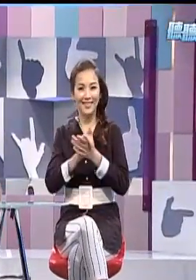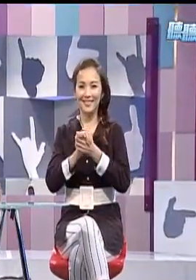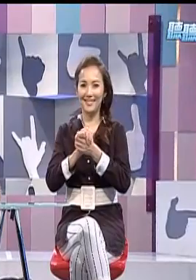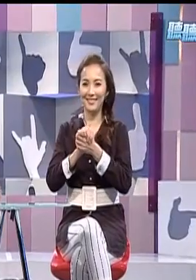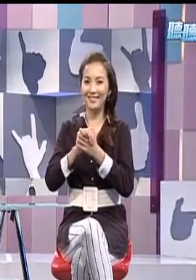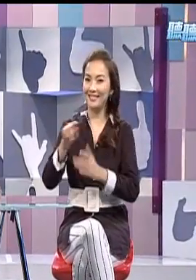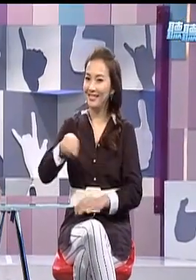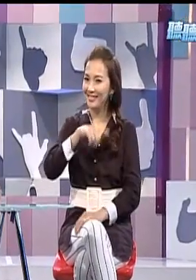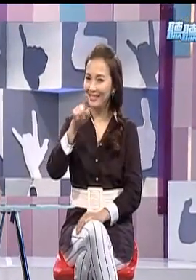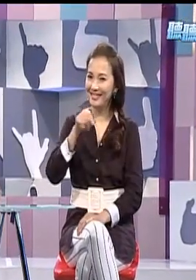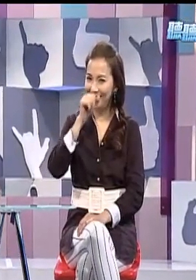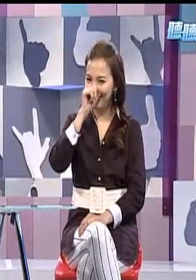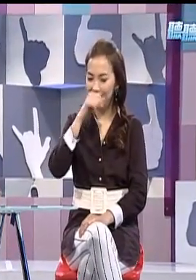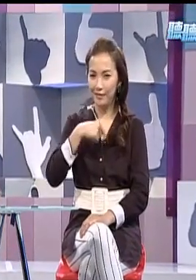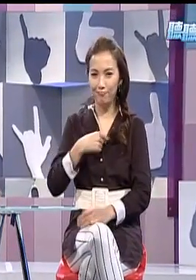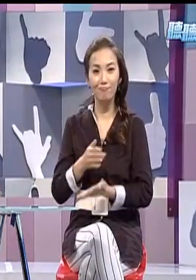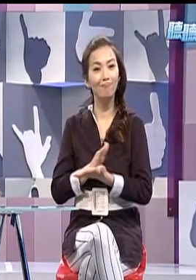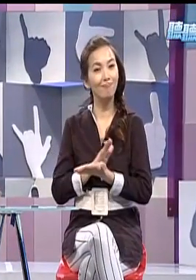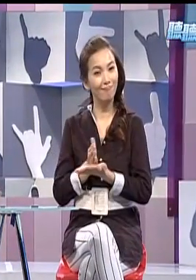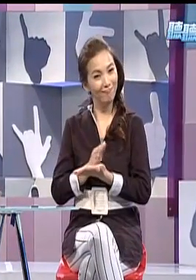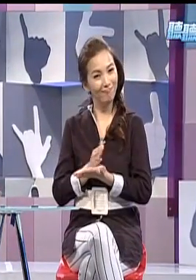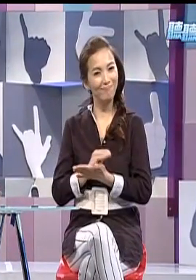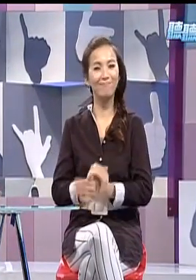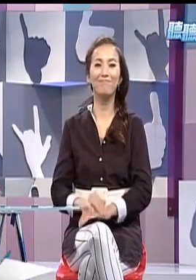观众朋友，大家好，我是小叔。